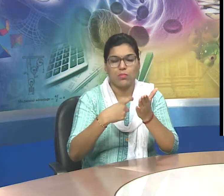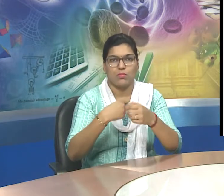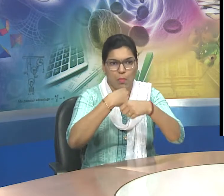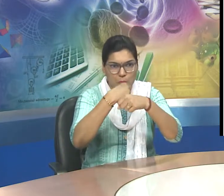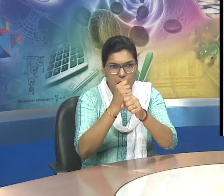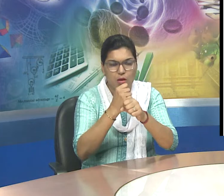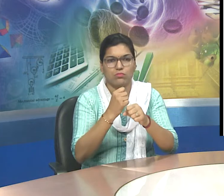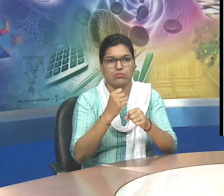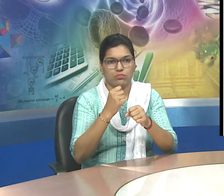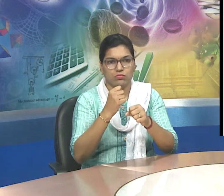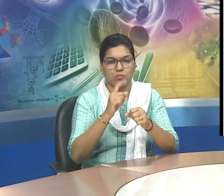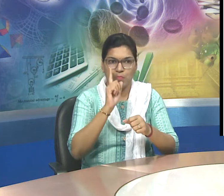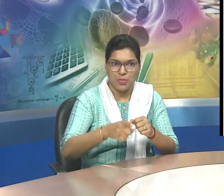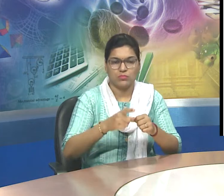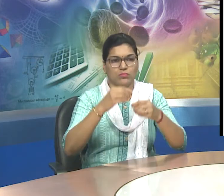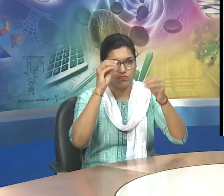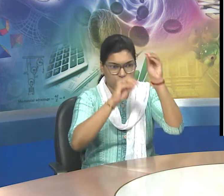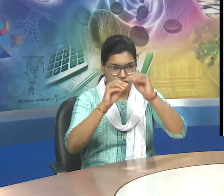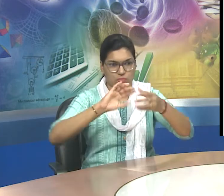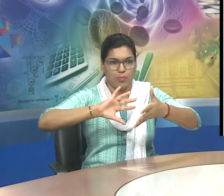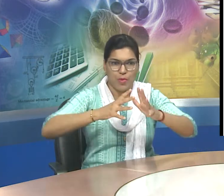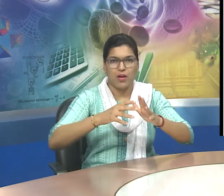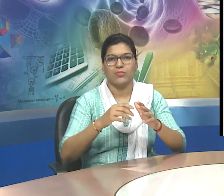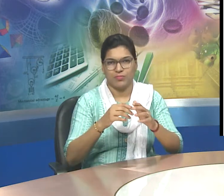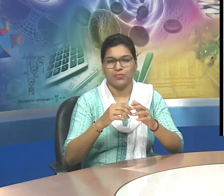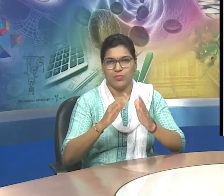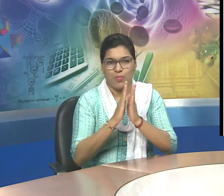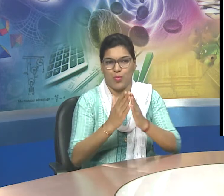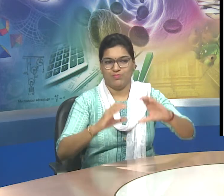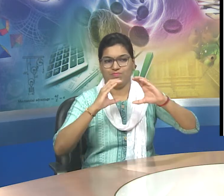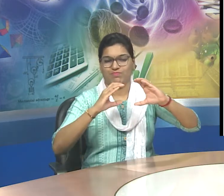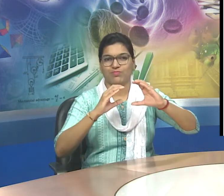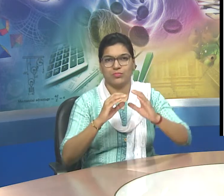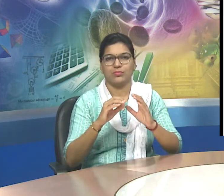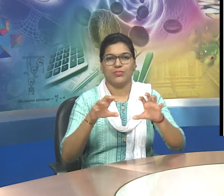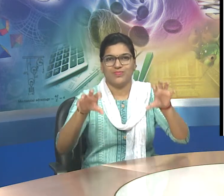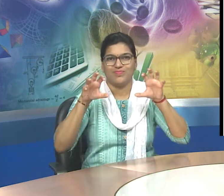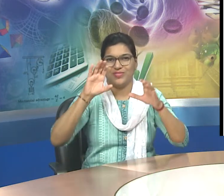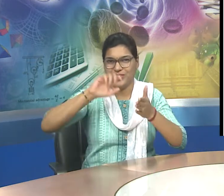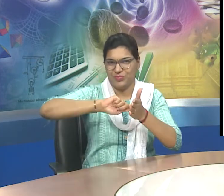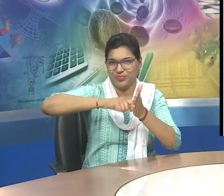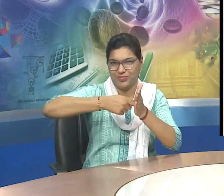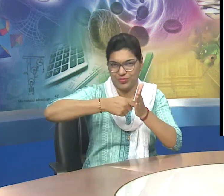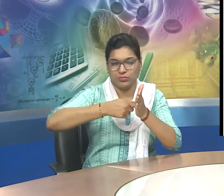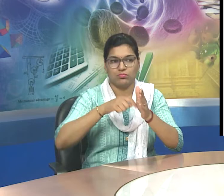यह शब्द है एनफोर्स्ड, इसको कानून के संदर्भ में लिया जाता है।